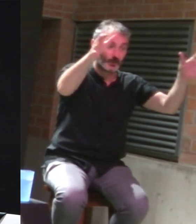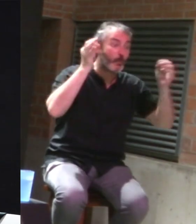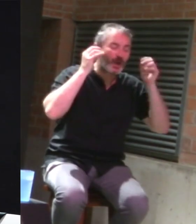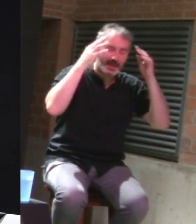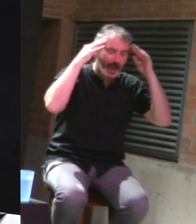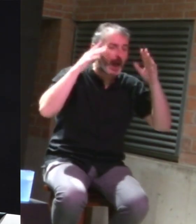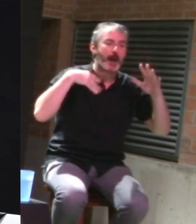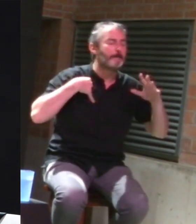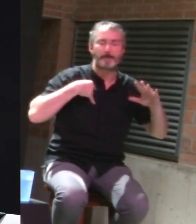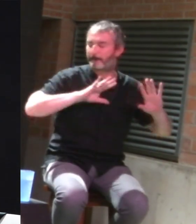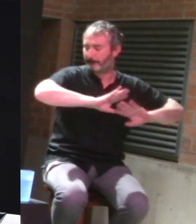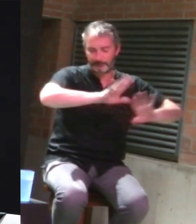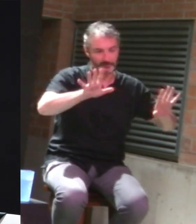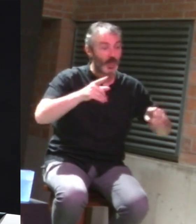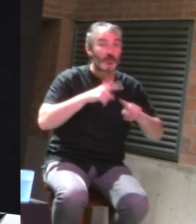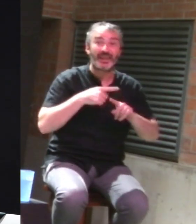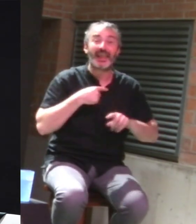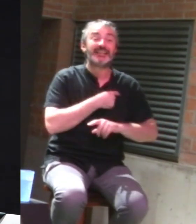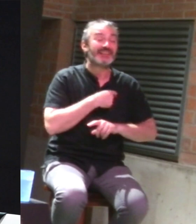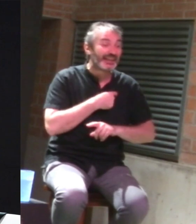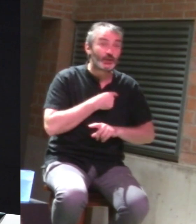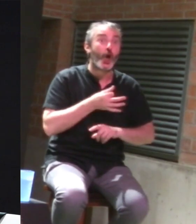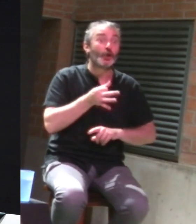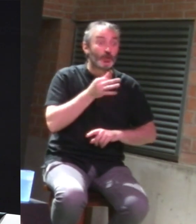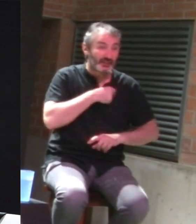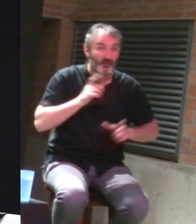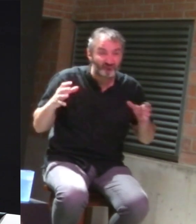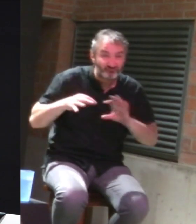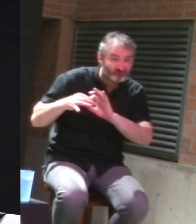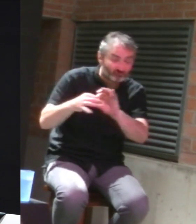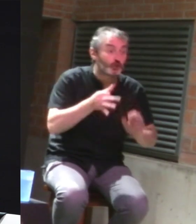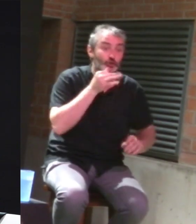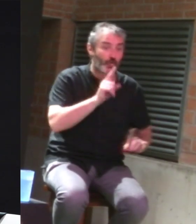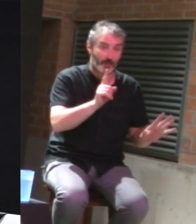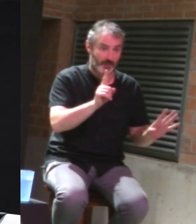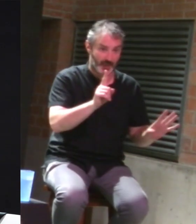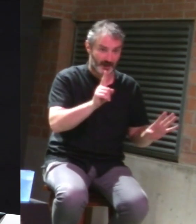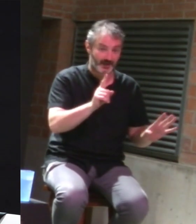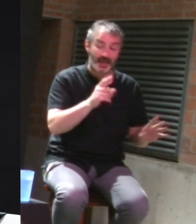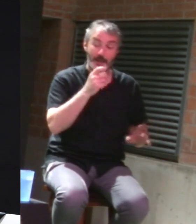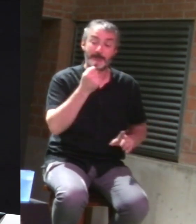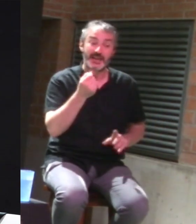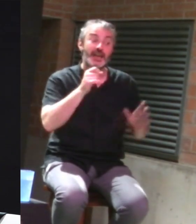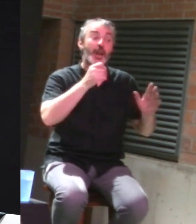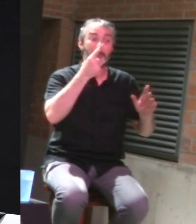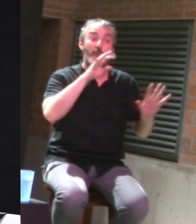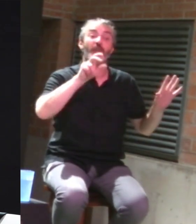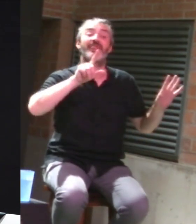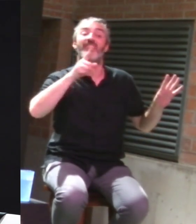estan pràcticament organitzades en sindicats. Haurem d'esperar el gran repunt de la CNT entre